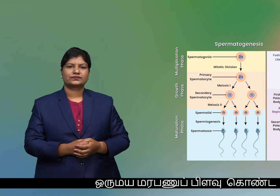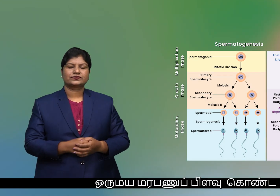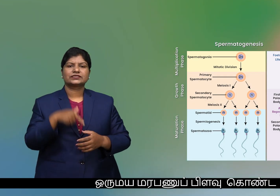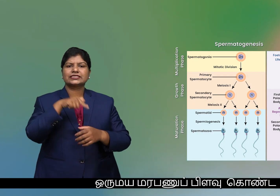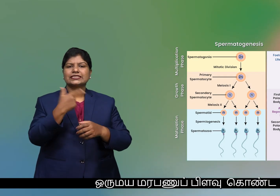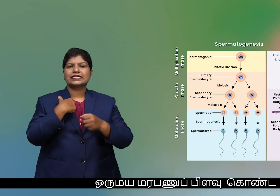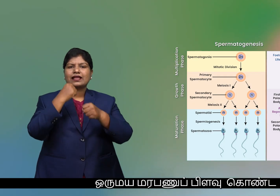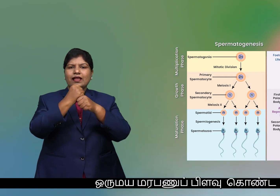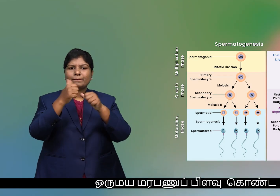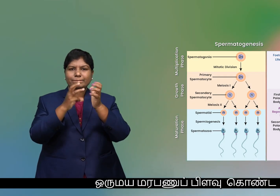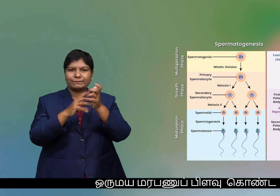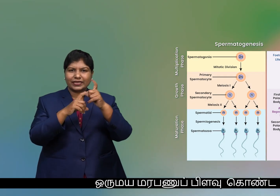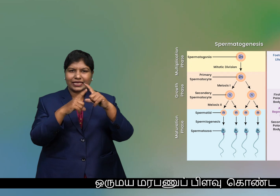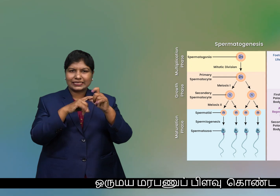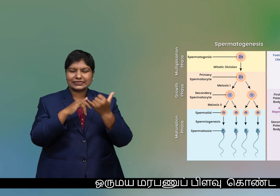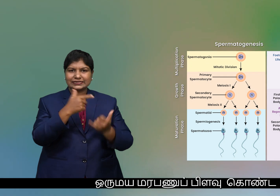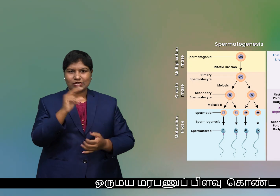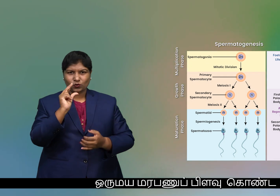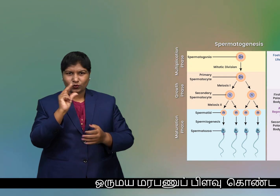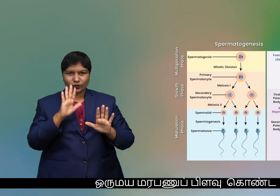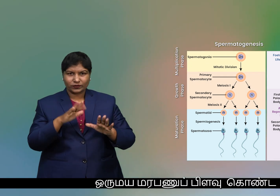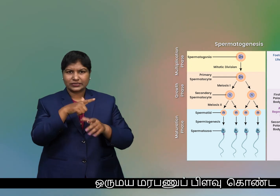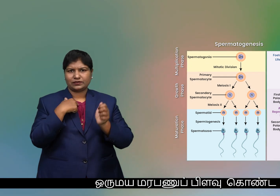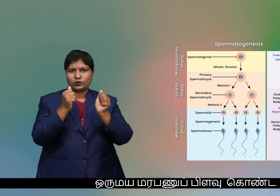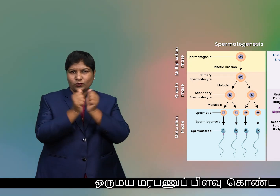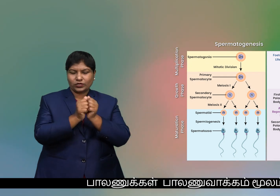ஒரு மைய மரபணு பிளவு கொண்ட